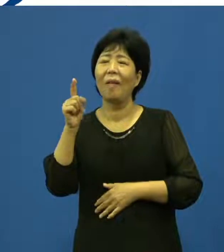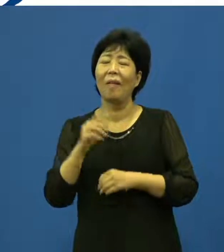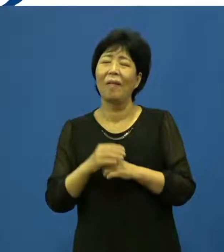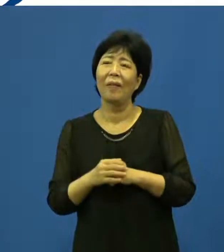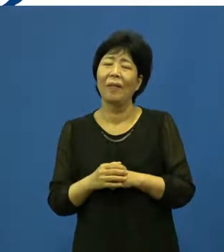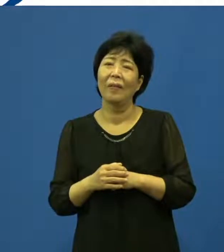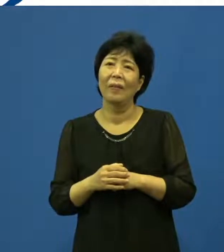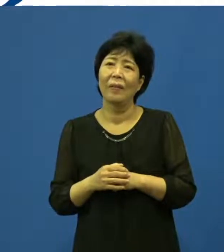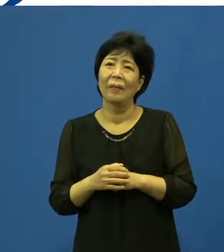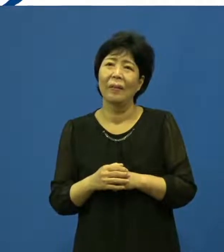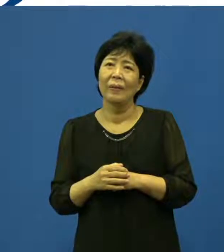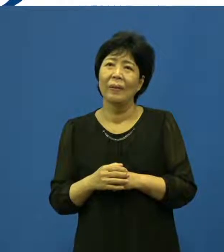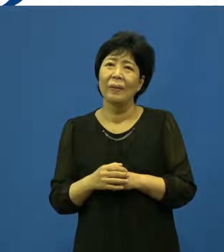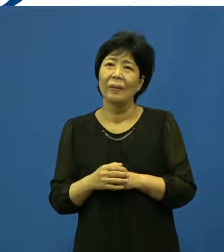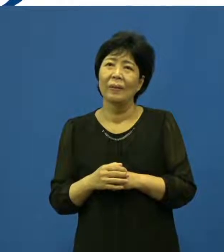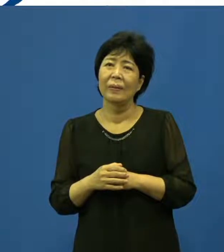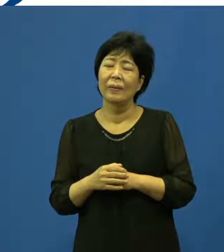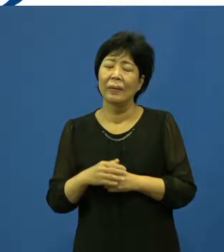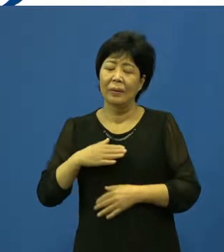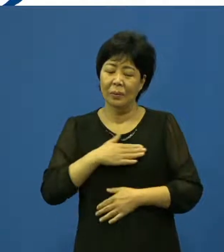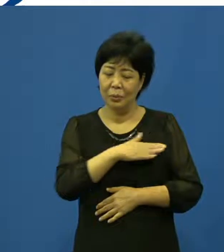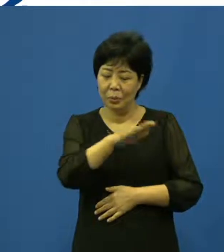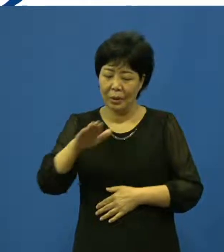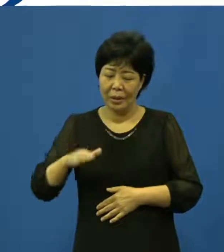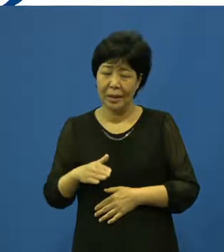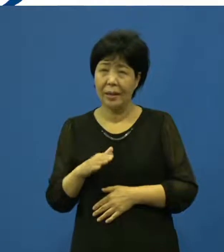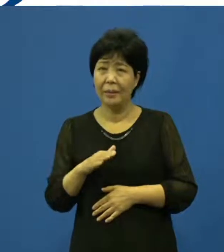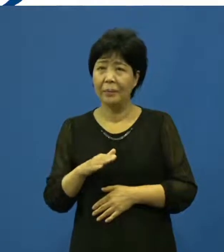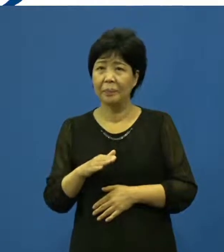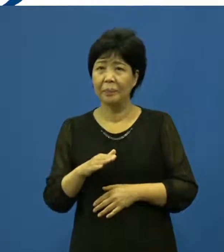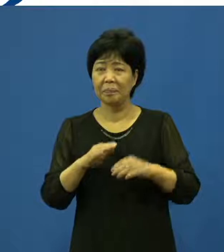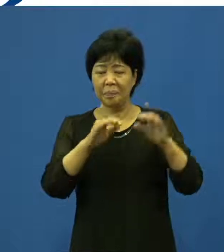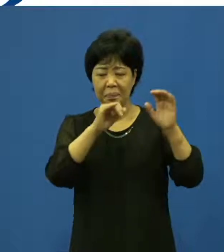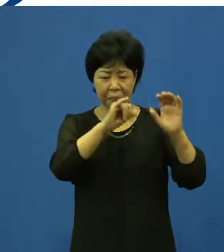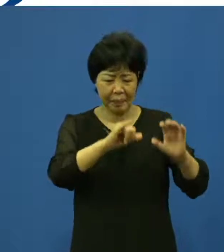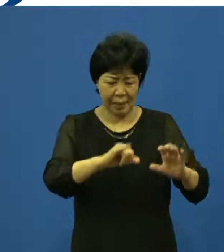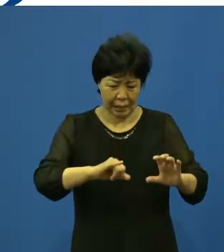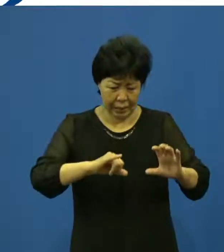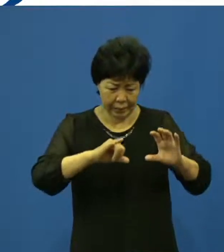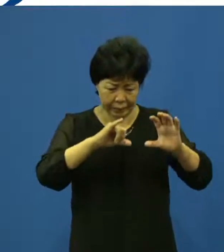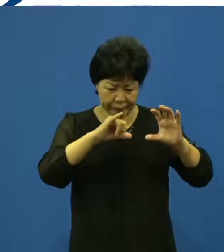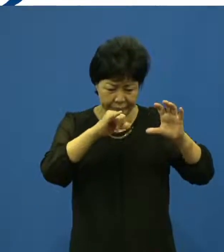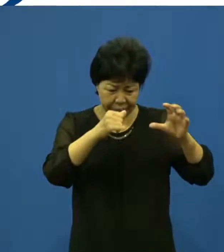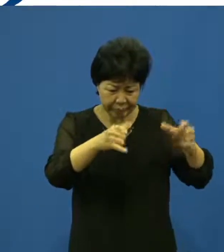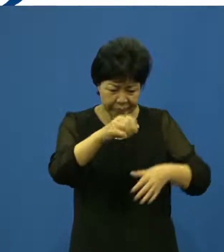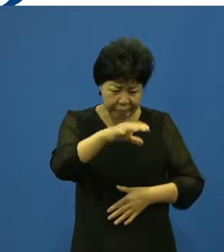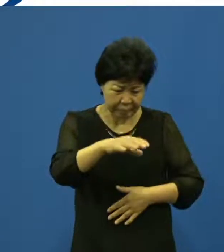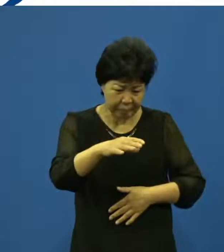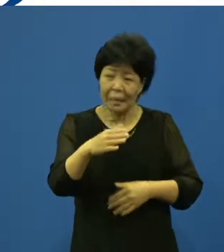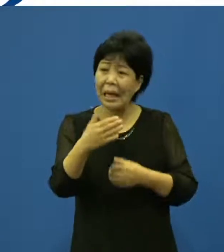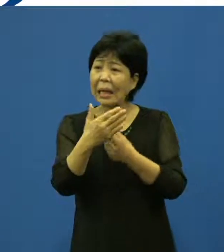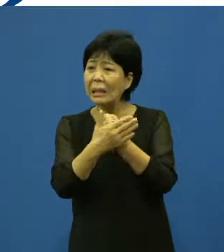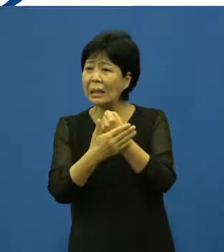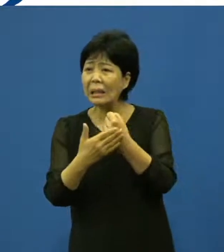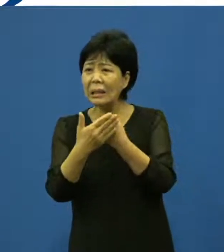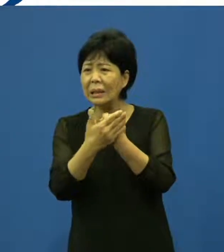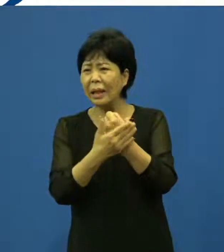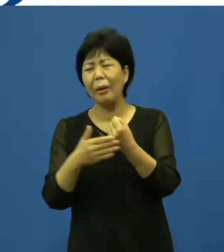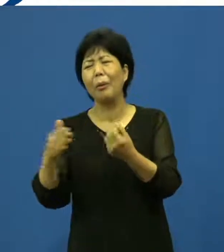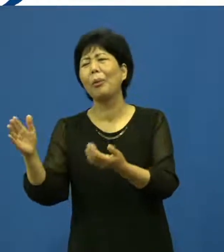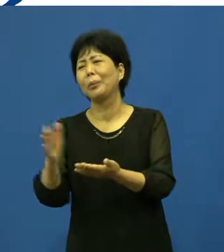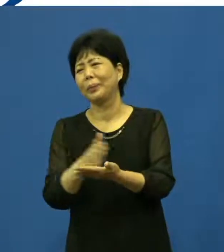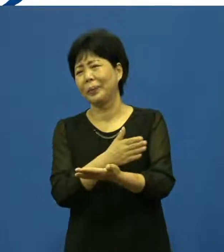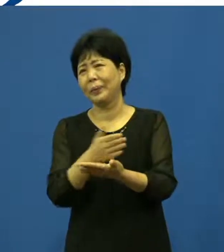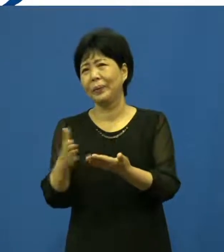않습니다. 우리가 세상에서 경험하는 것은 은혜의 반대입니다. 그래서 우리는 그것을 비은혜 이렇게 표현할 수